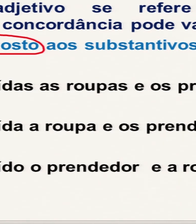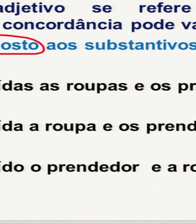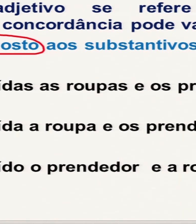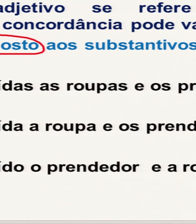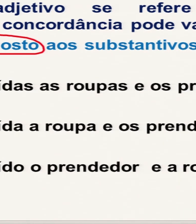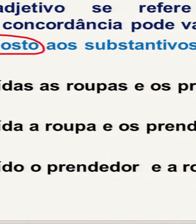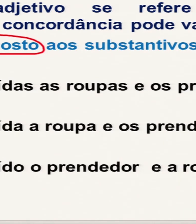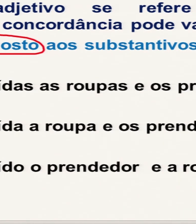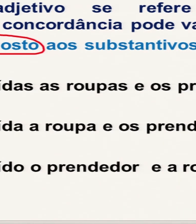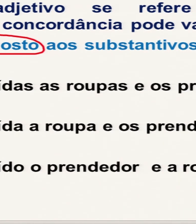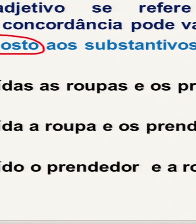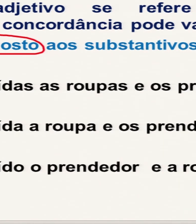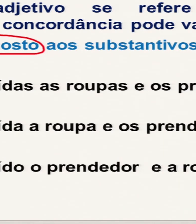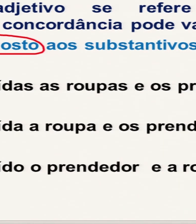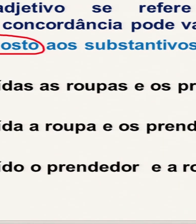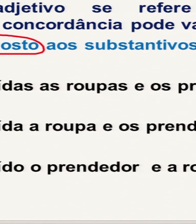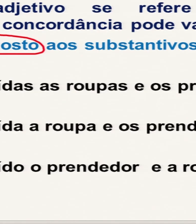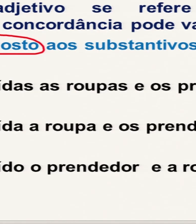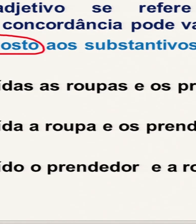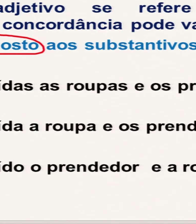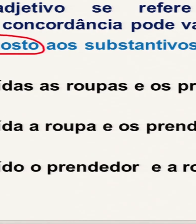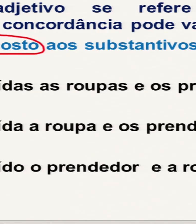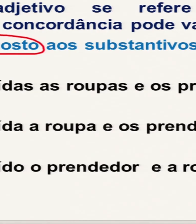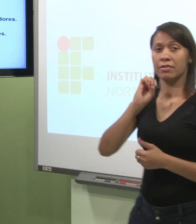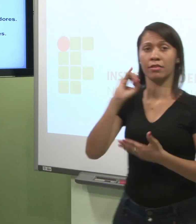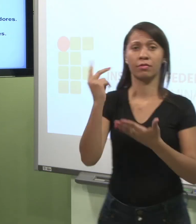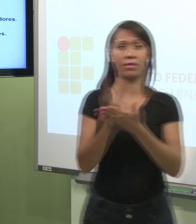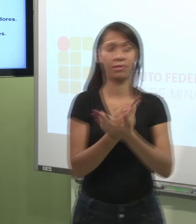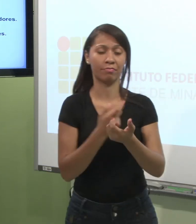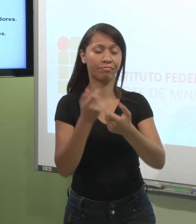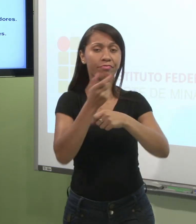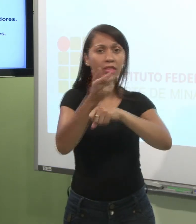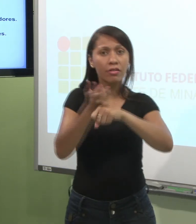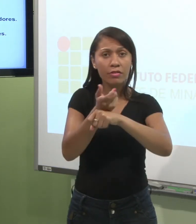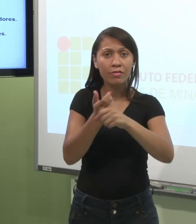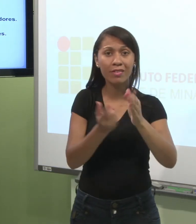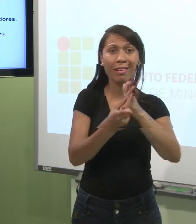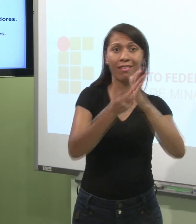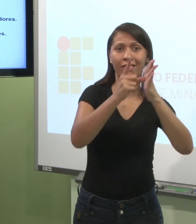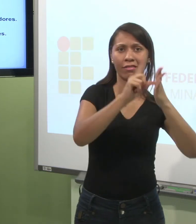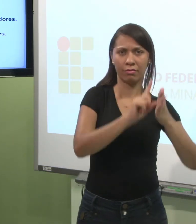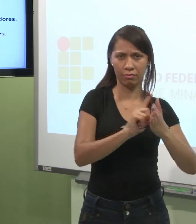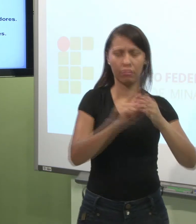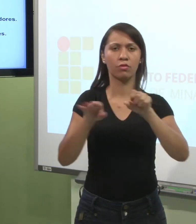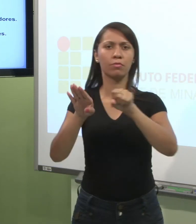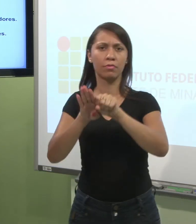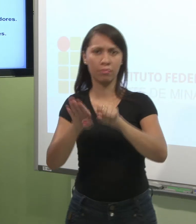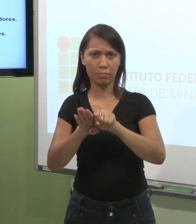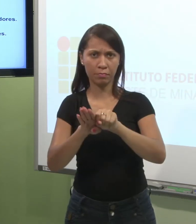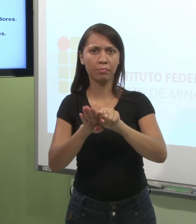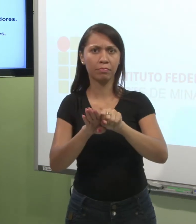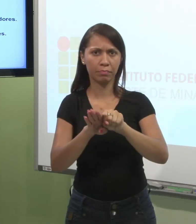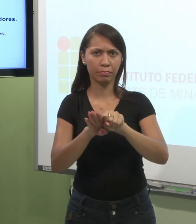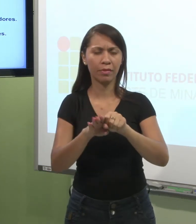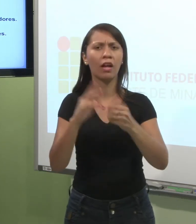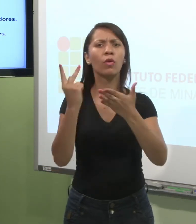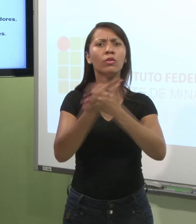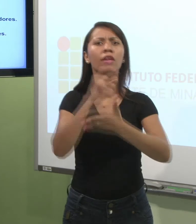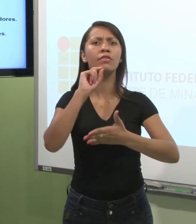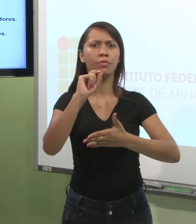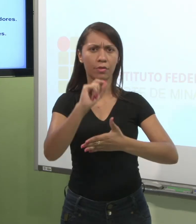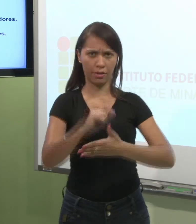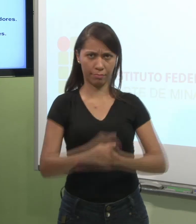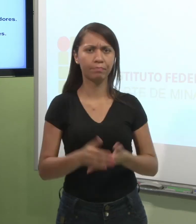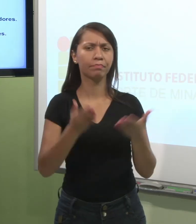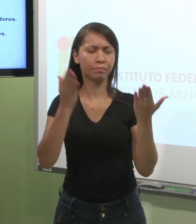gênero masculino e feminino e número singular e plural com o substantivo mais próximo. Por exemplo,